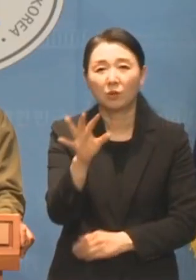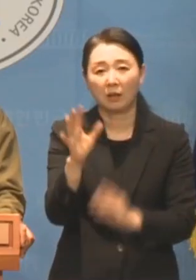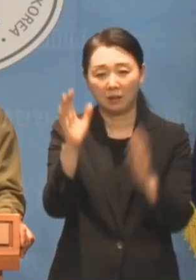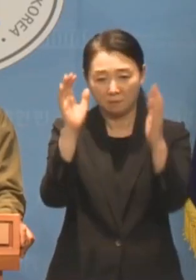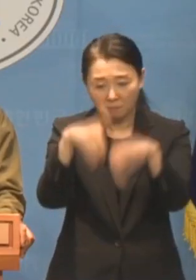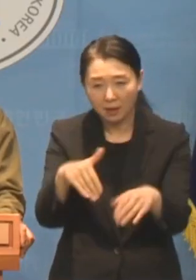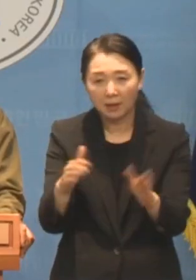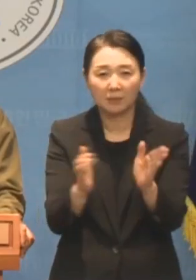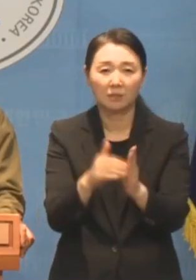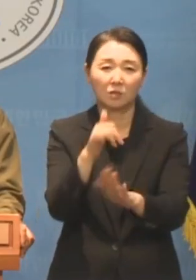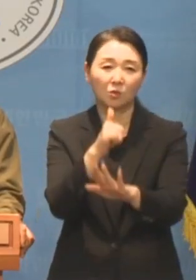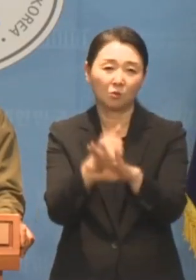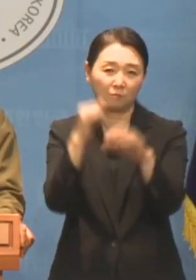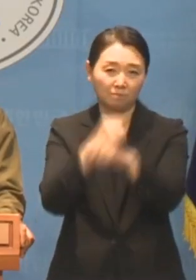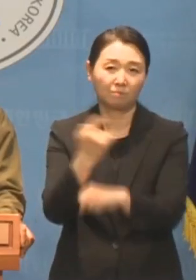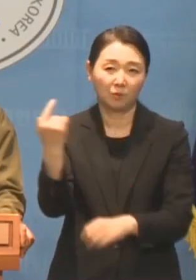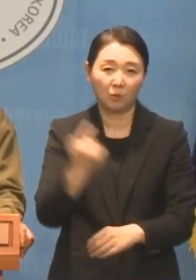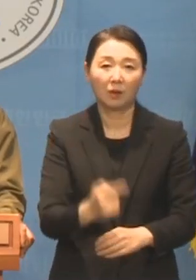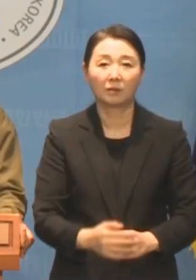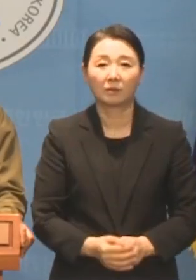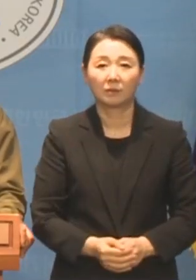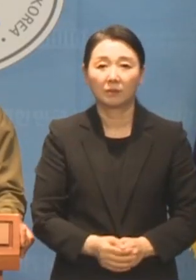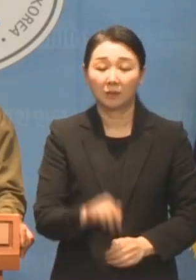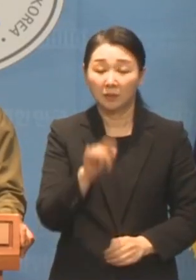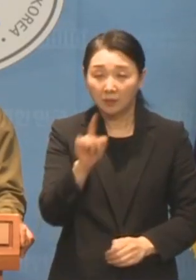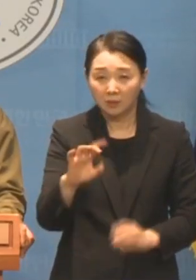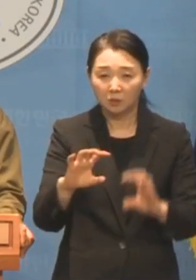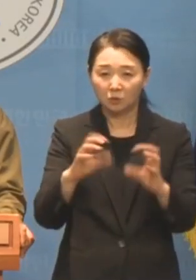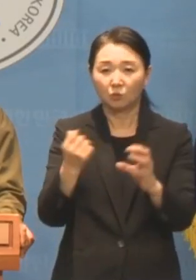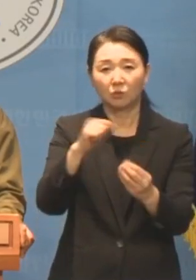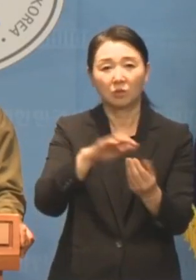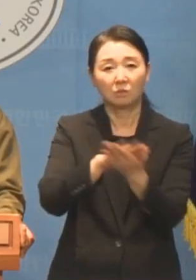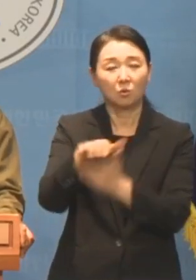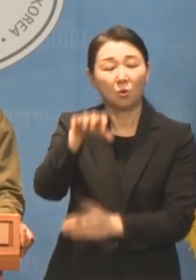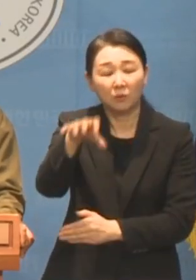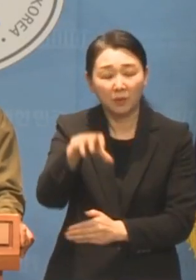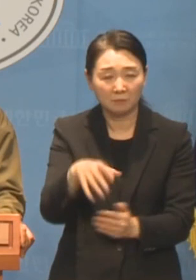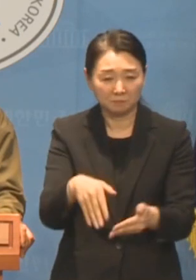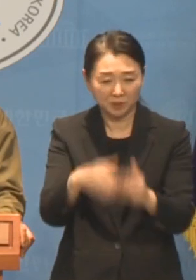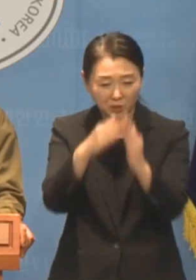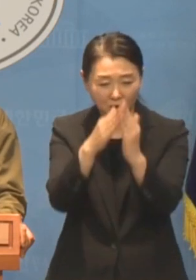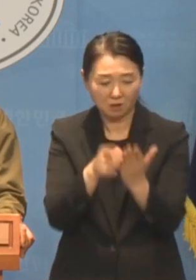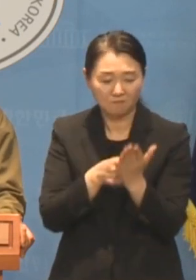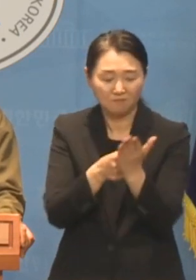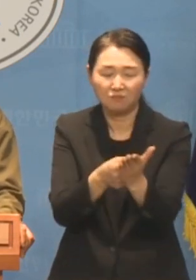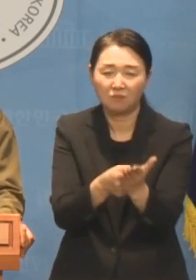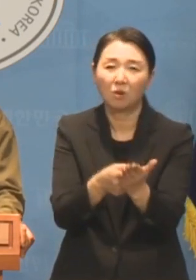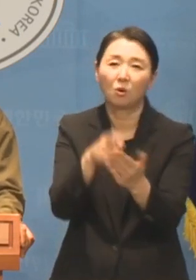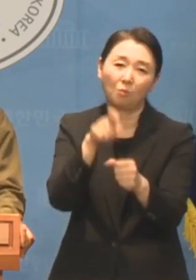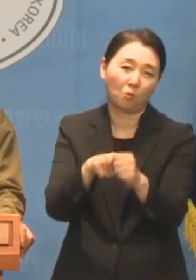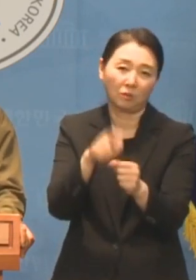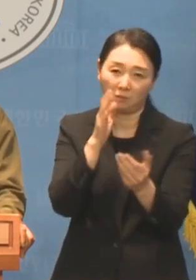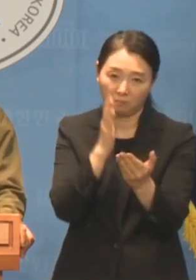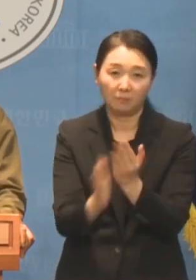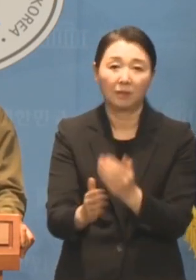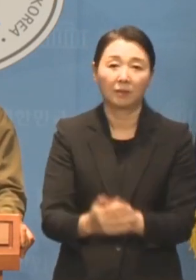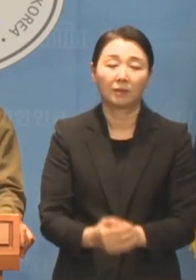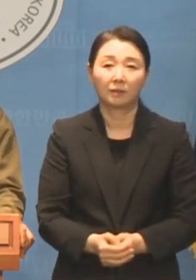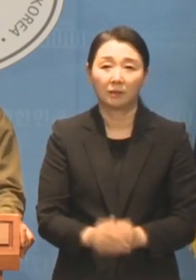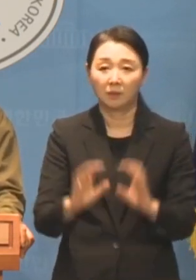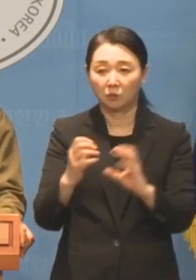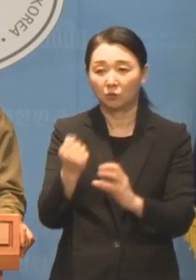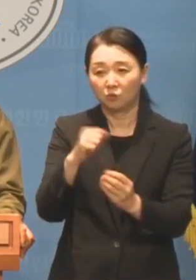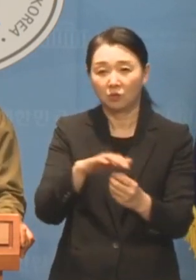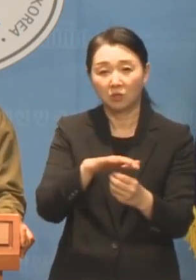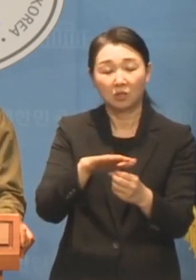훼손으로 망가지게 될 것입니다. 이는 국립공원의 설립 취지를 훼손하는 것입니다.